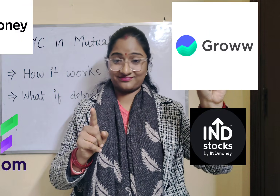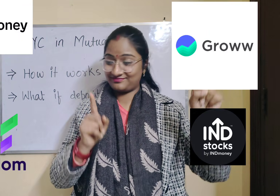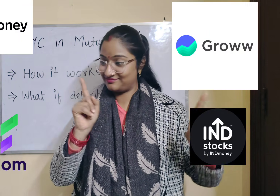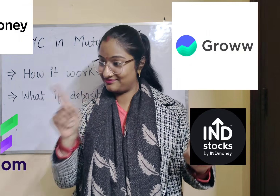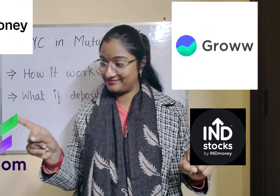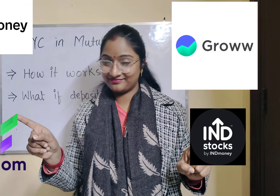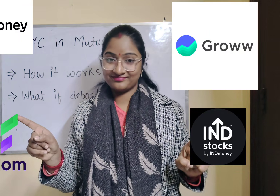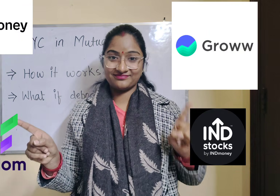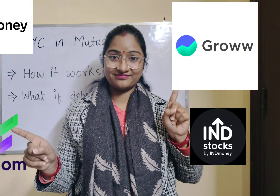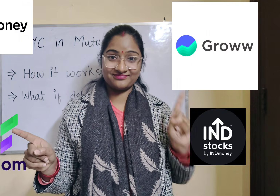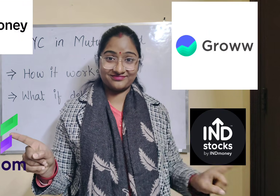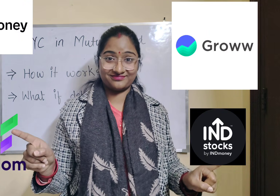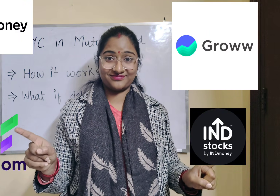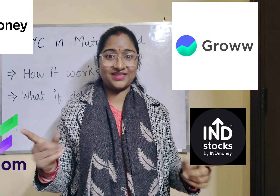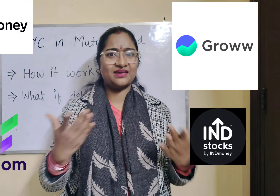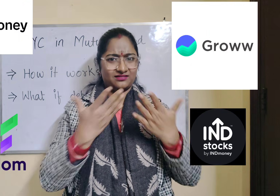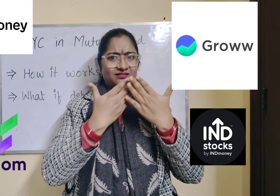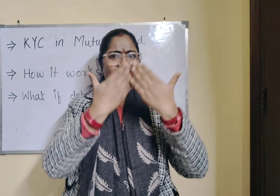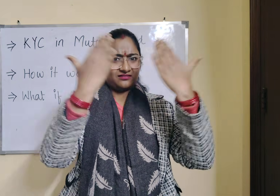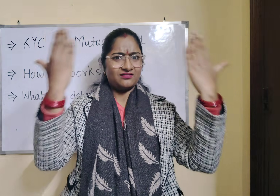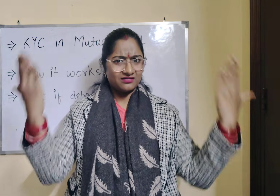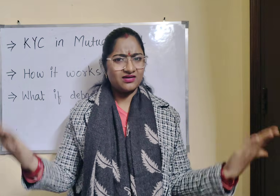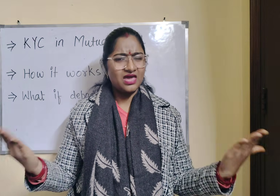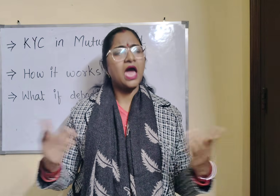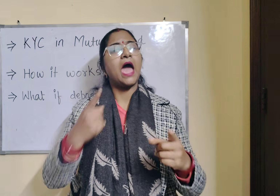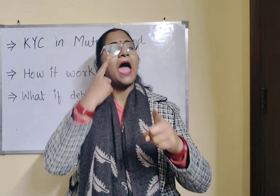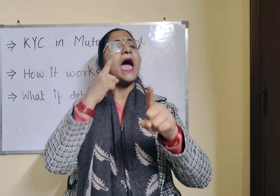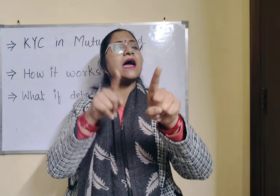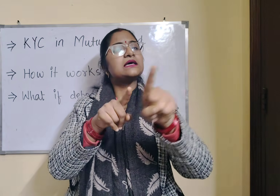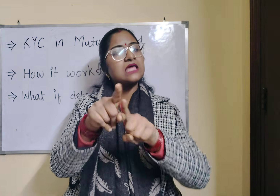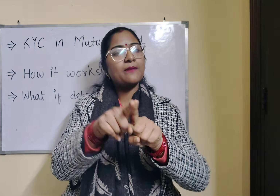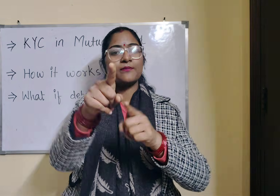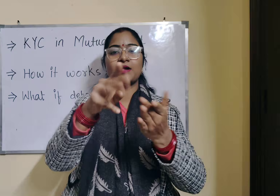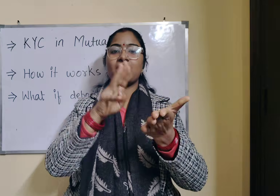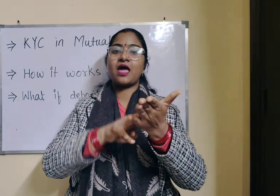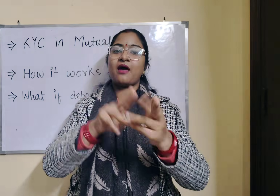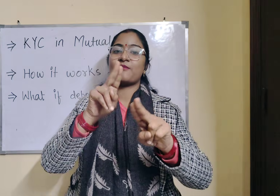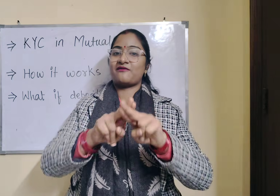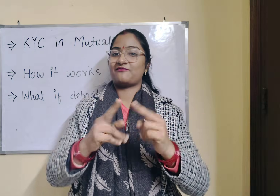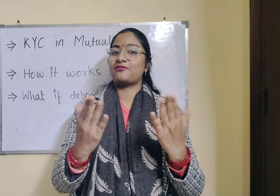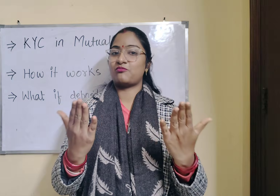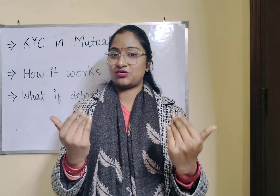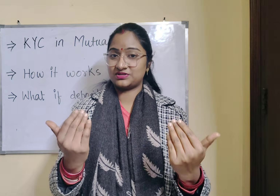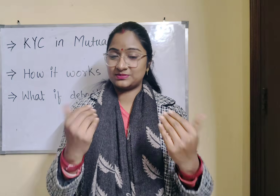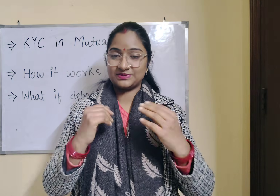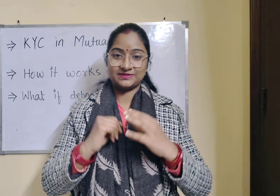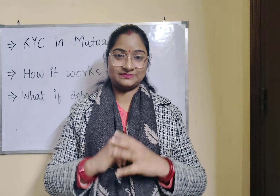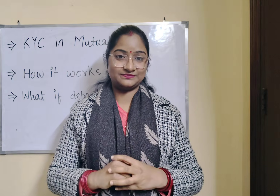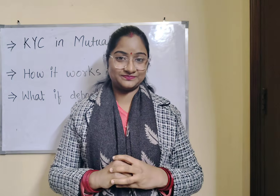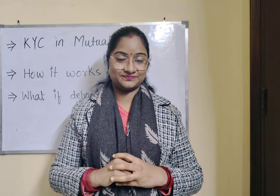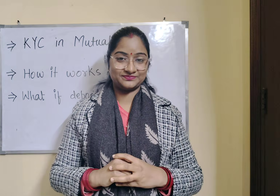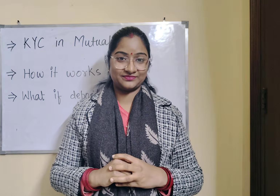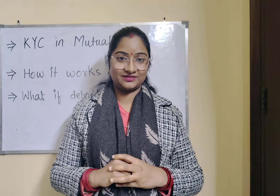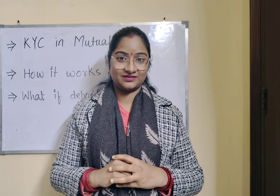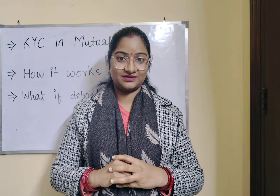पर देख पा रहे हो, है ना। ये डिफरेंट ऐप्स अवेलेबल है, आप यहाँ पे म्यूचुअल फंड में इन्वेस्ट कर सकते